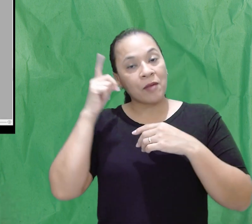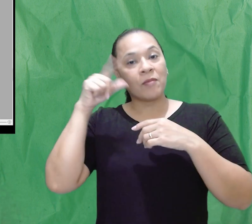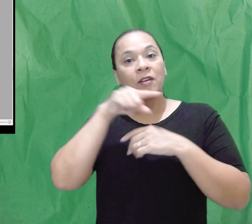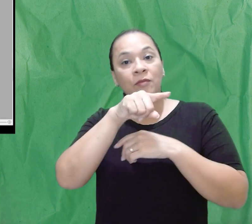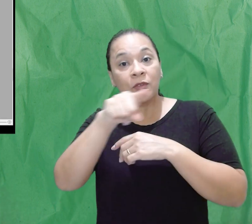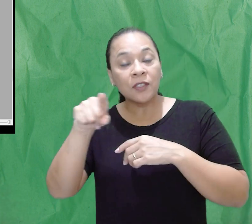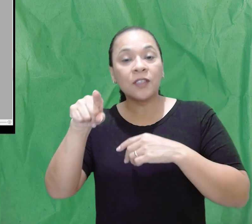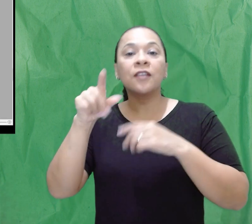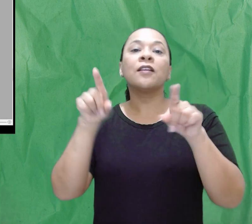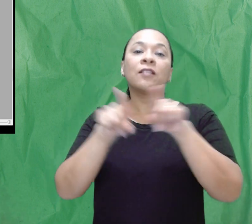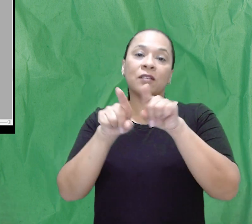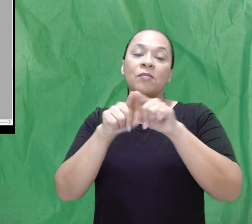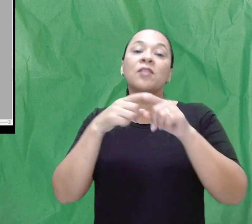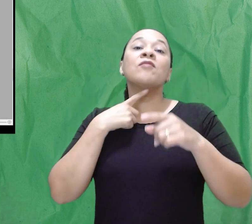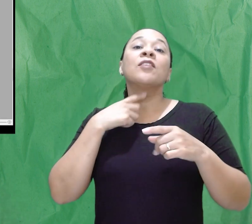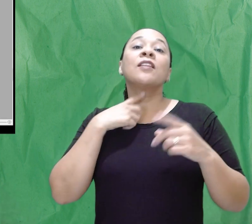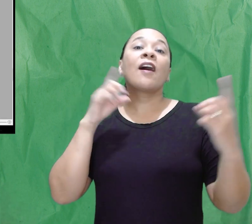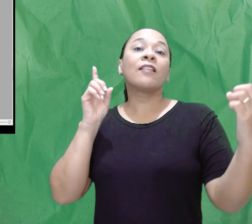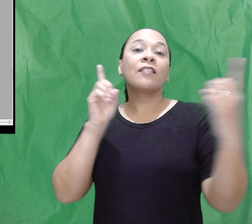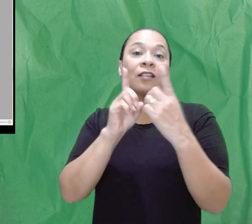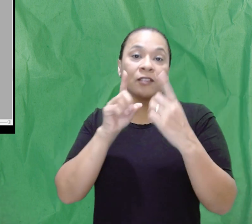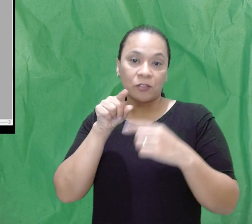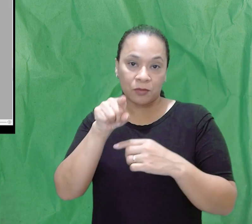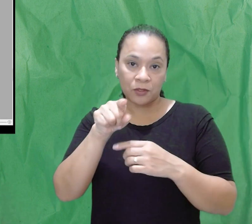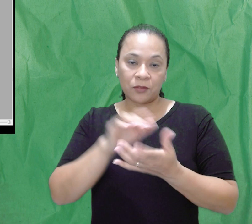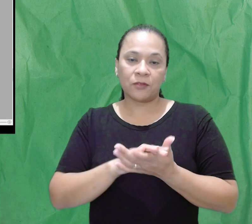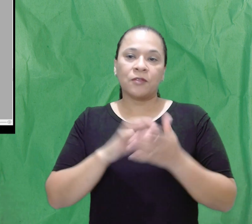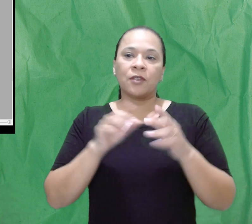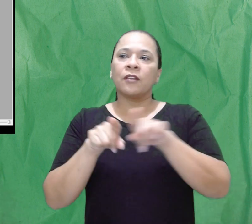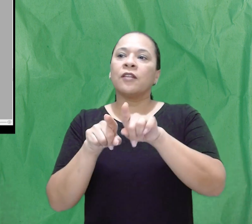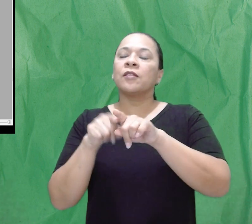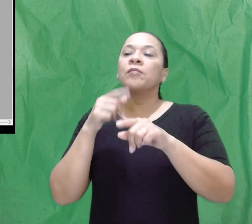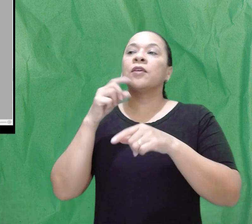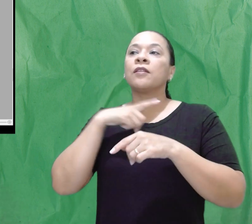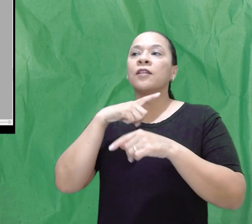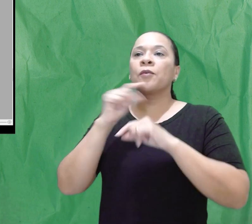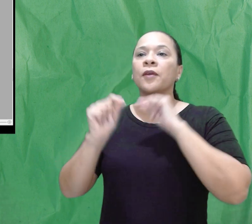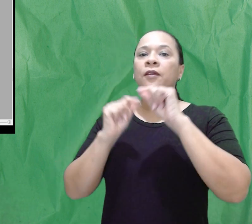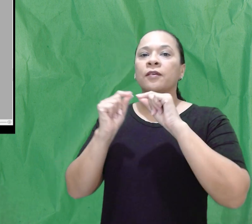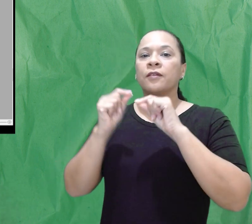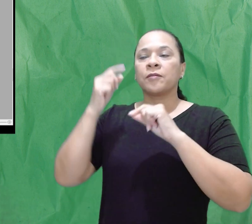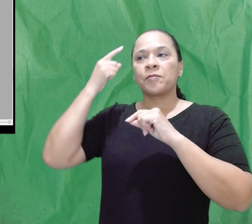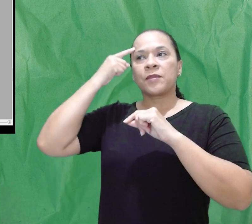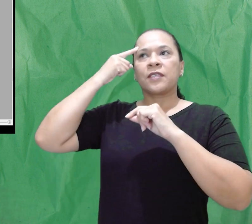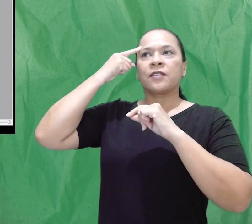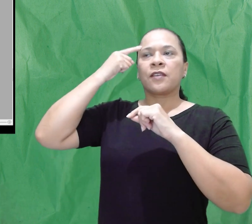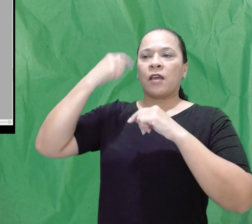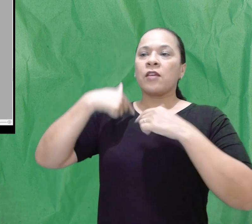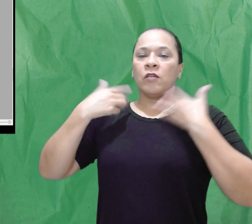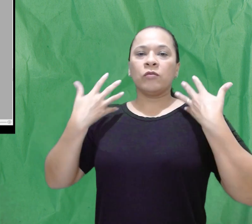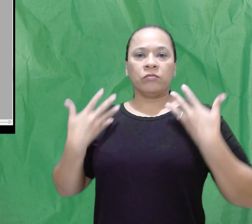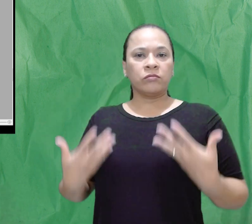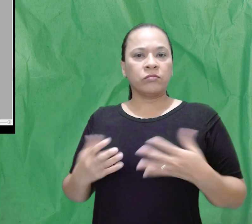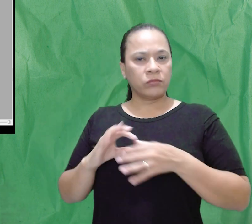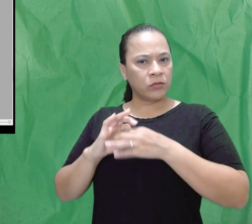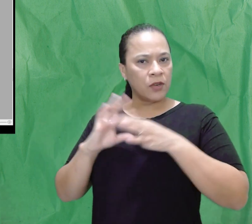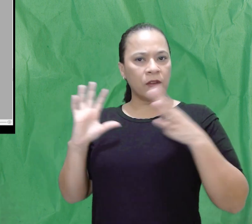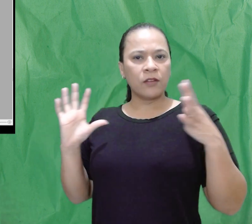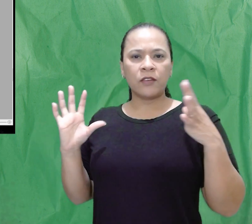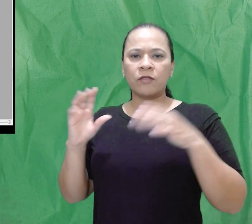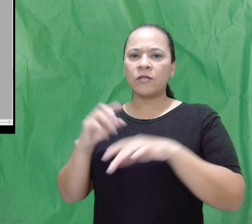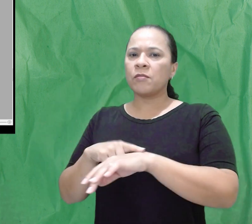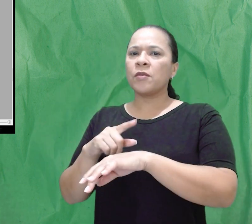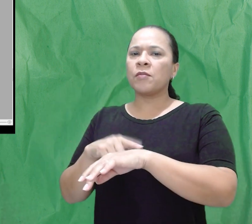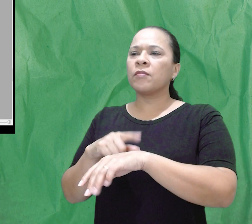A gente também precisa sempre ter esse cuidado de demonstrar que a gente está disponível, que a gente está naquele